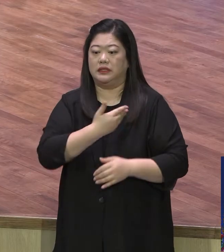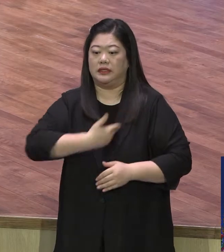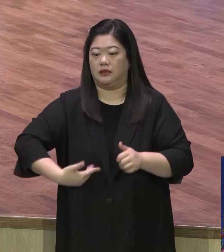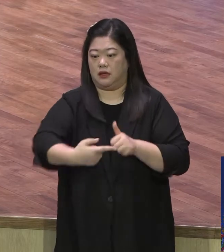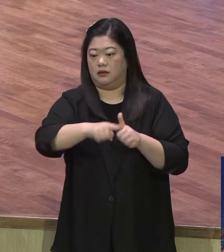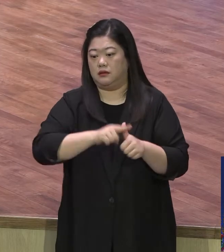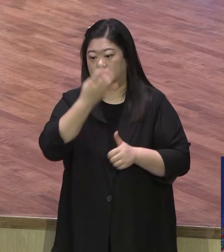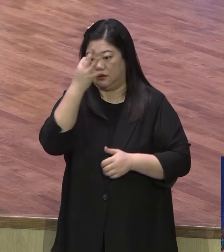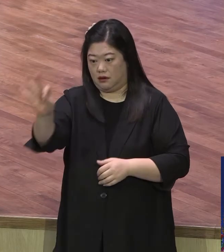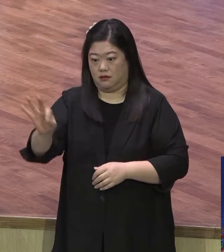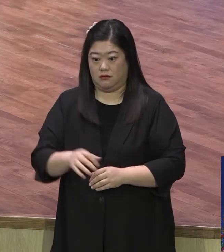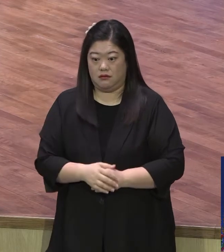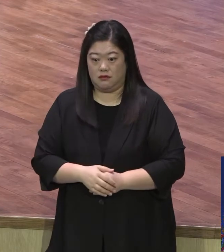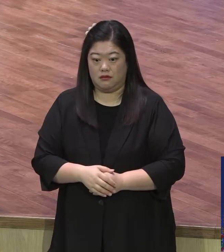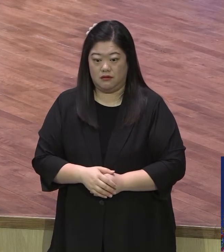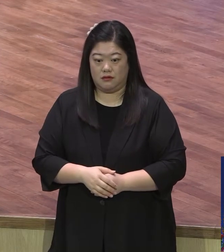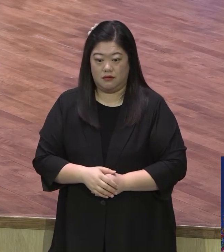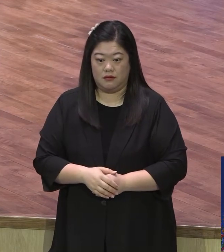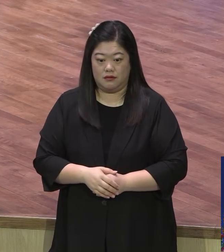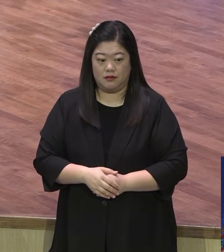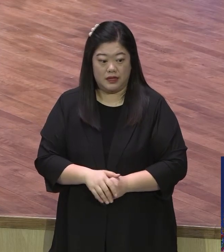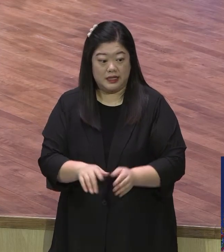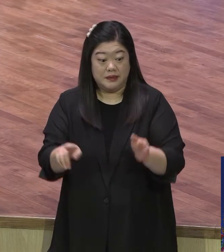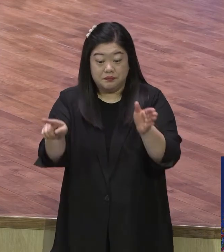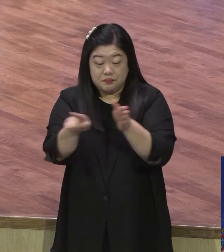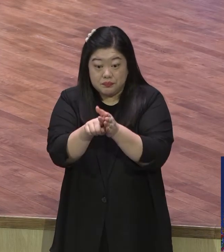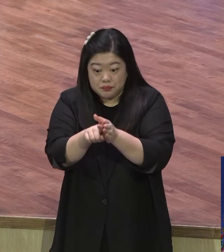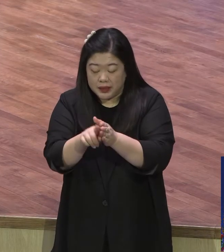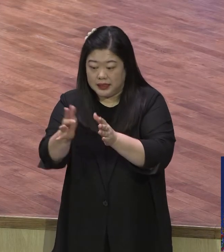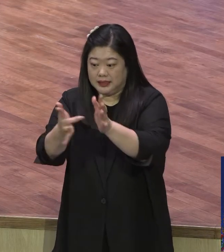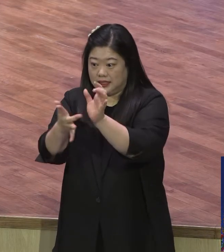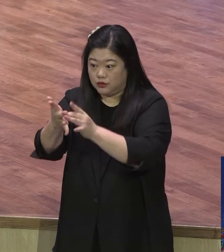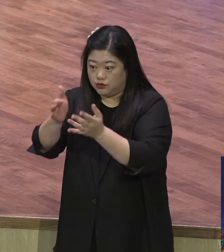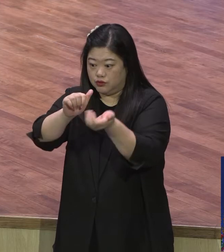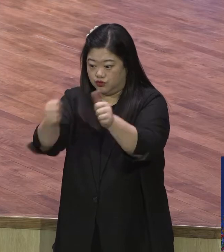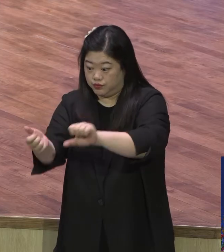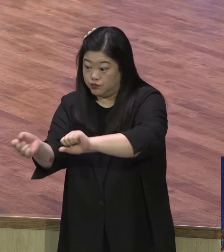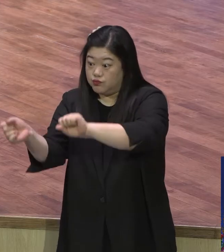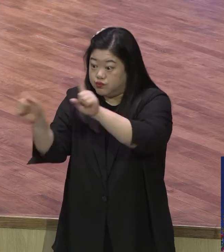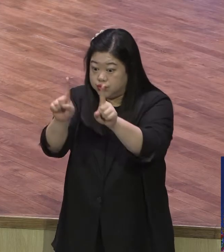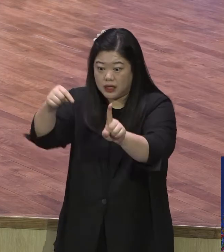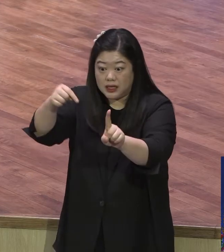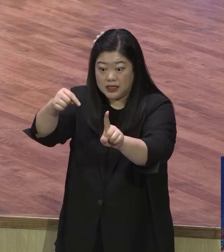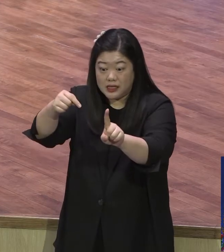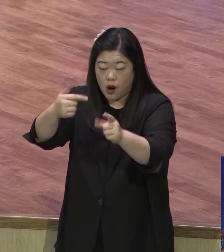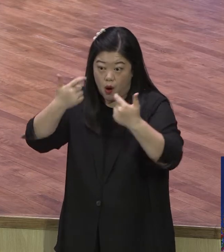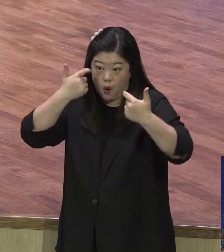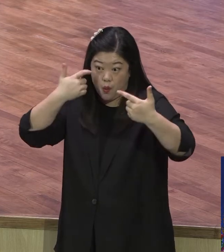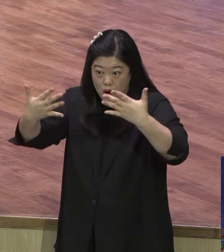무장된 사람이 제자의 최우선 자격 조건 조건 이였어 이였어